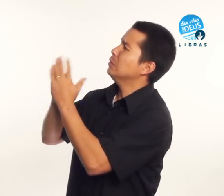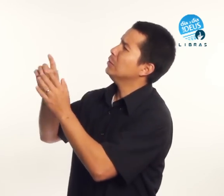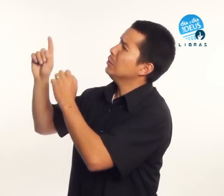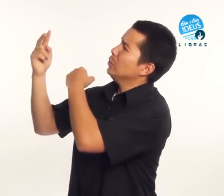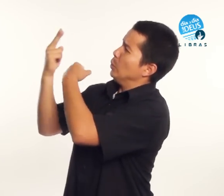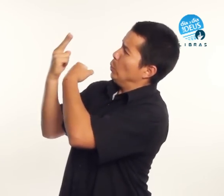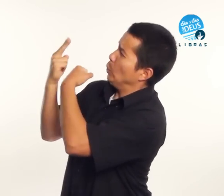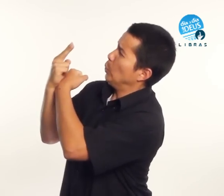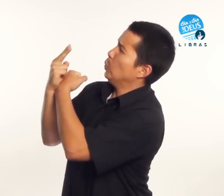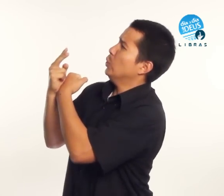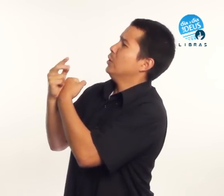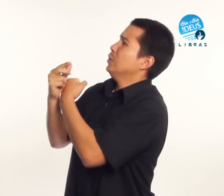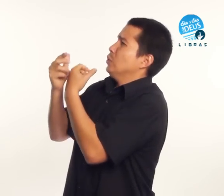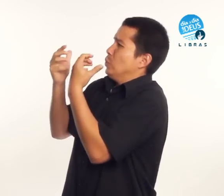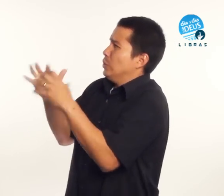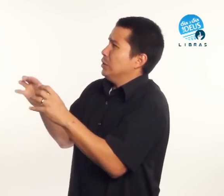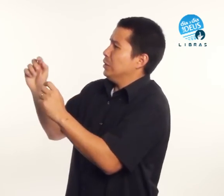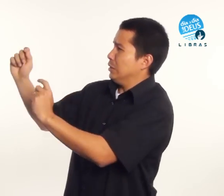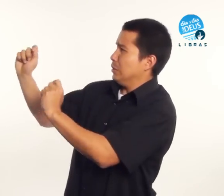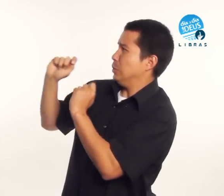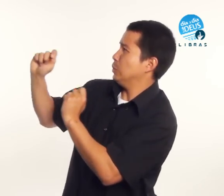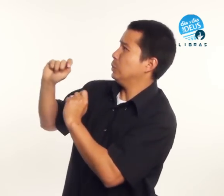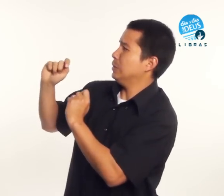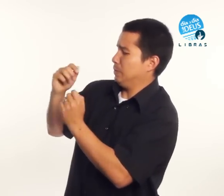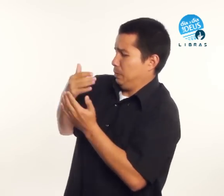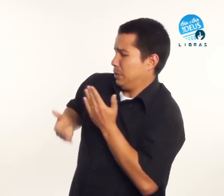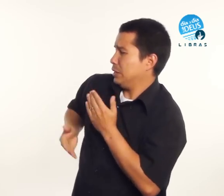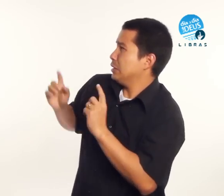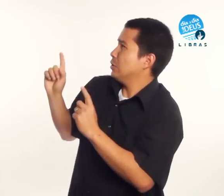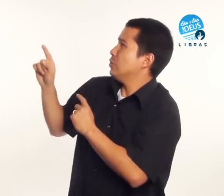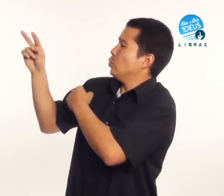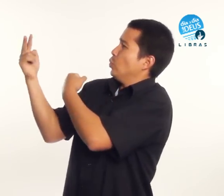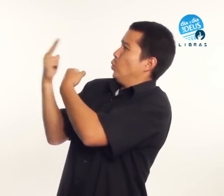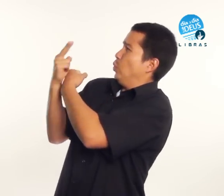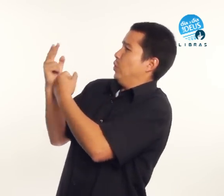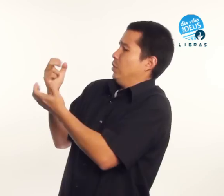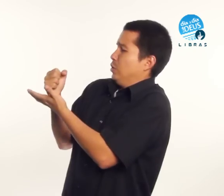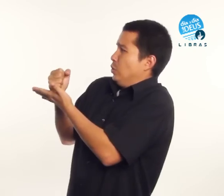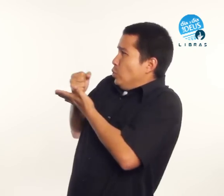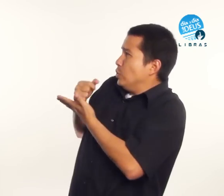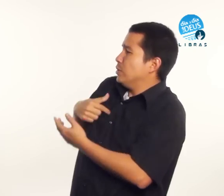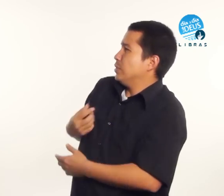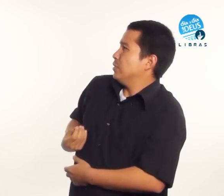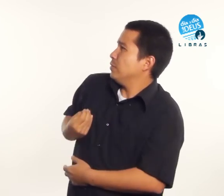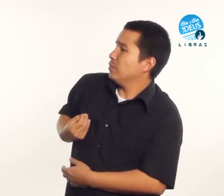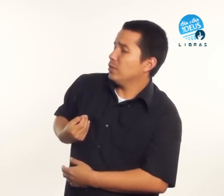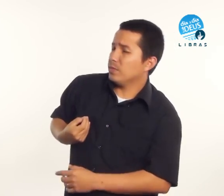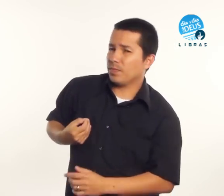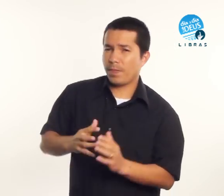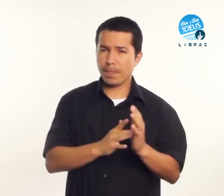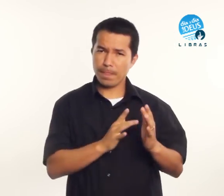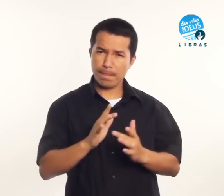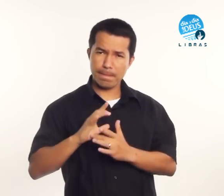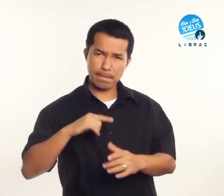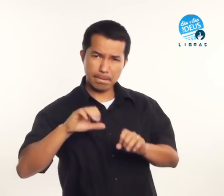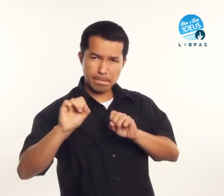vivendo enfrentamentos todos os dias com estas ferramentas que são articuladas